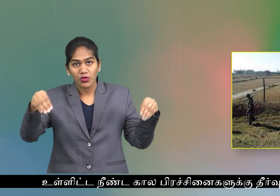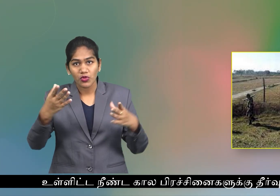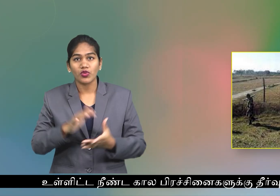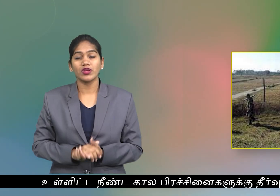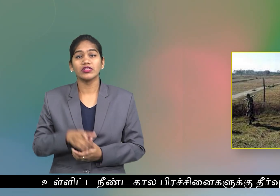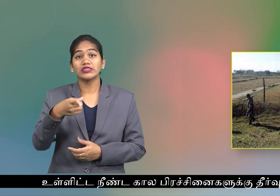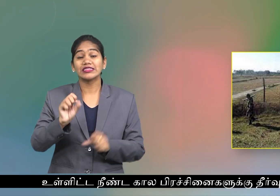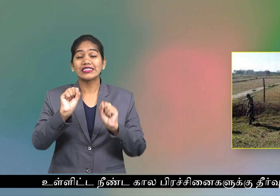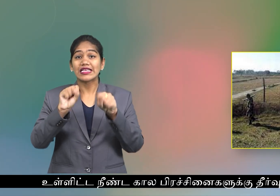தீர்வு காணவில்லை.